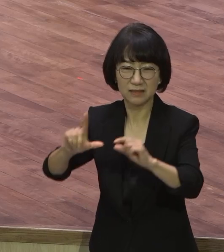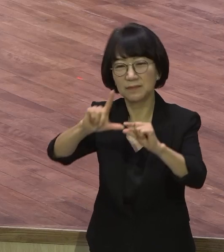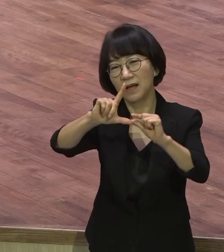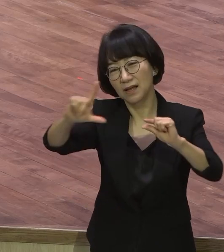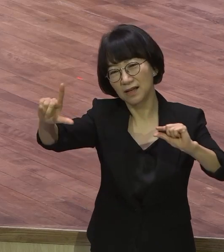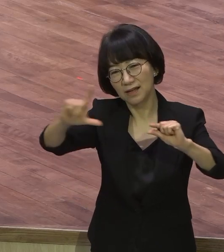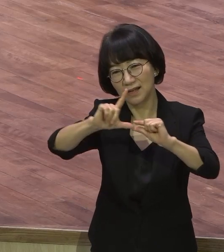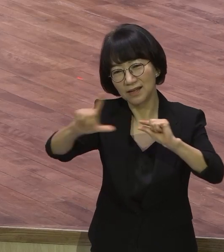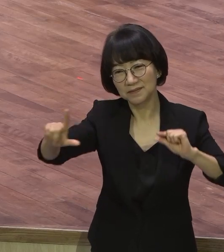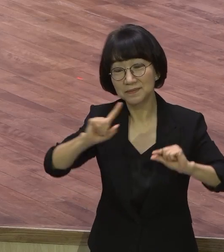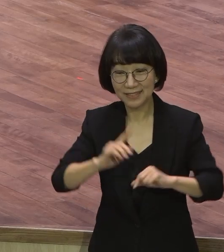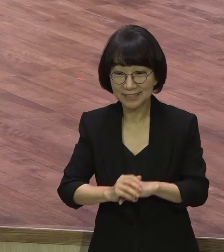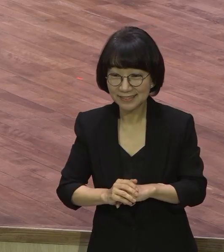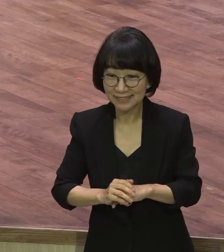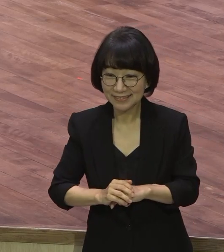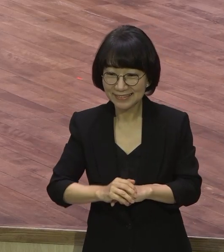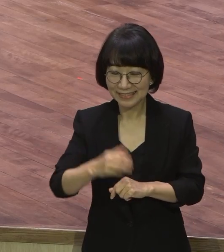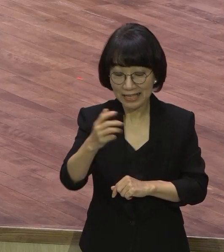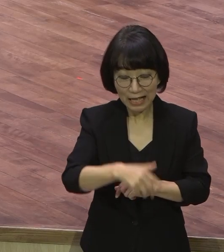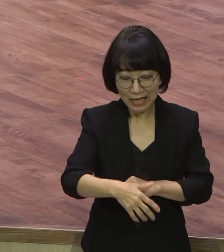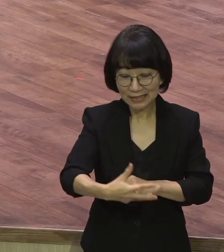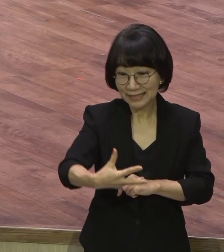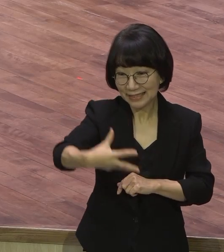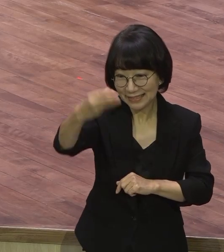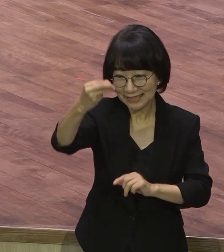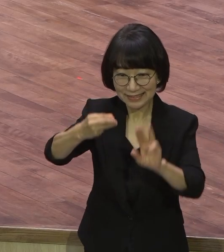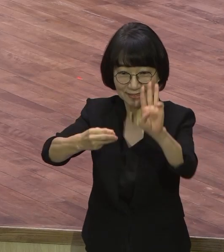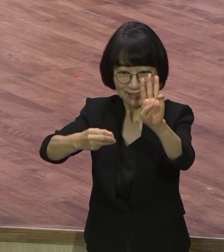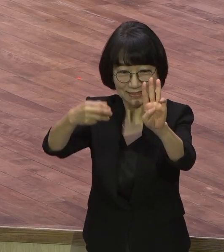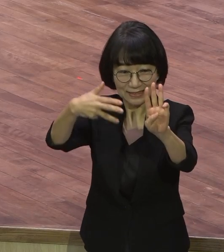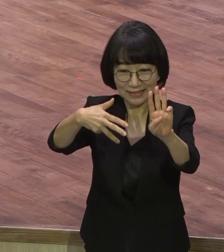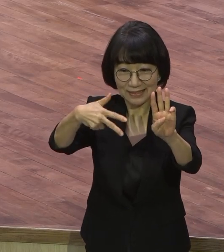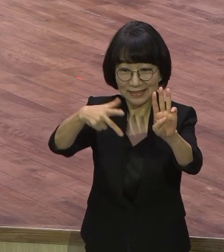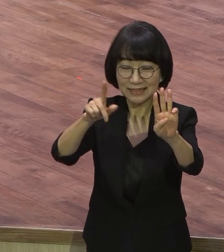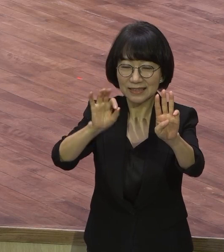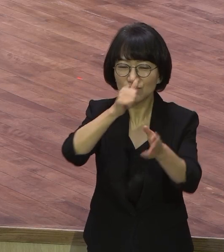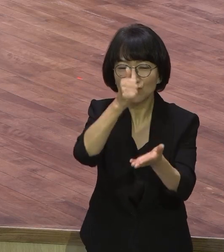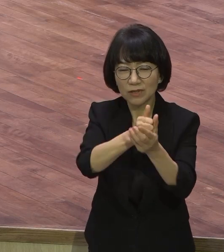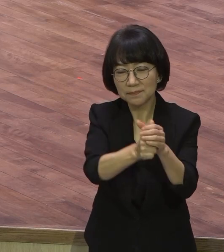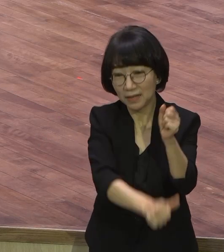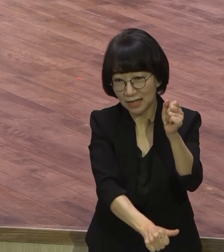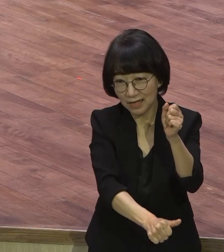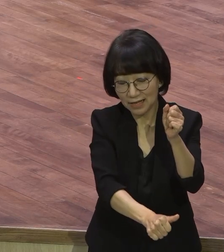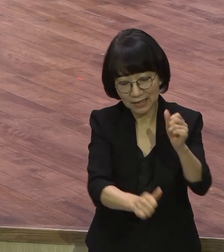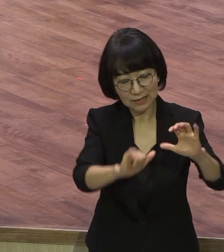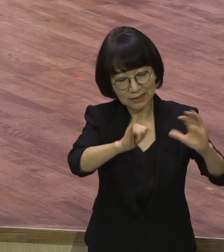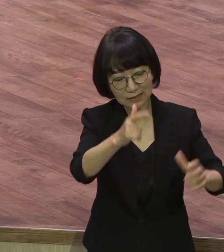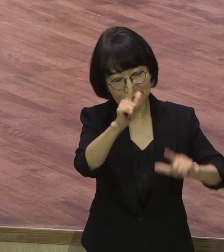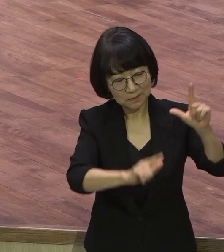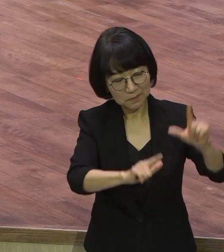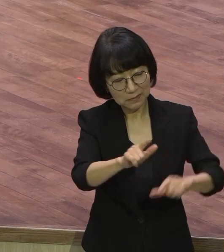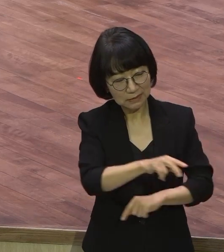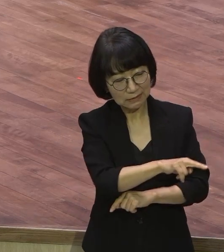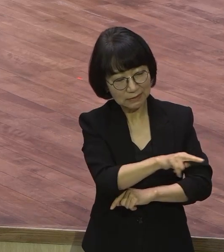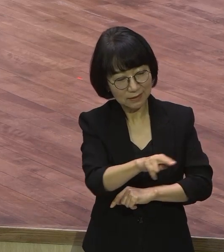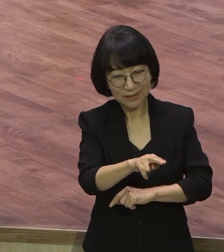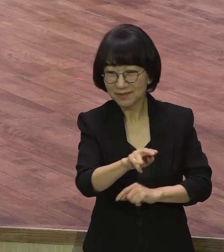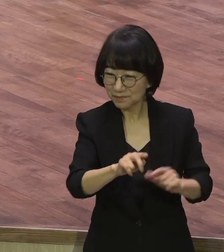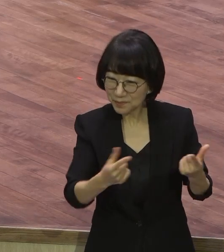사실 이것이 뭡니까. 우리 창세기 3장 죄에 빠져서 이 땅의 삶에서 가진 우리 인간의 본 모습이에요.